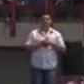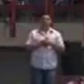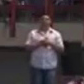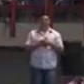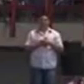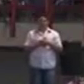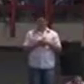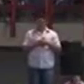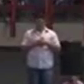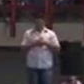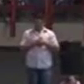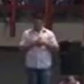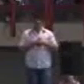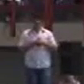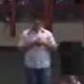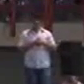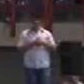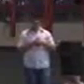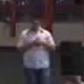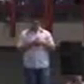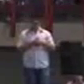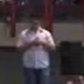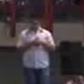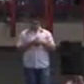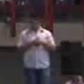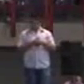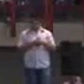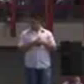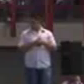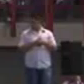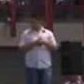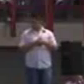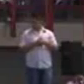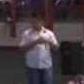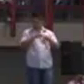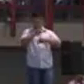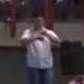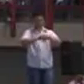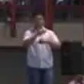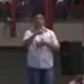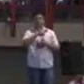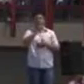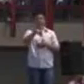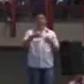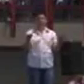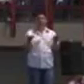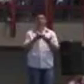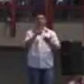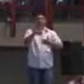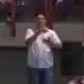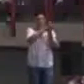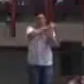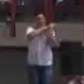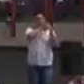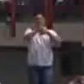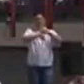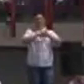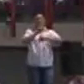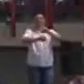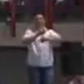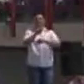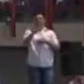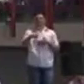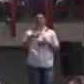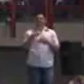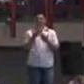Estava comentando com o Fábio ali há pouco tempo a responsabilidade que a gente tem de dar uma aula logo após a aula do